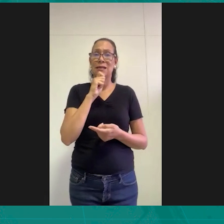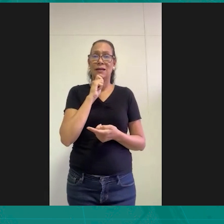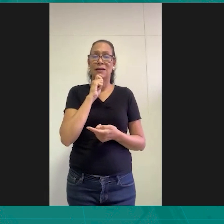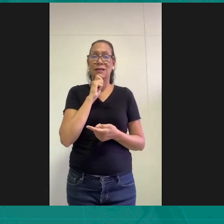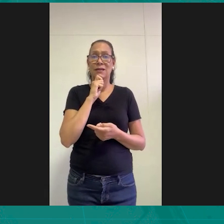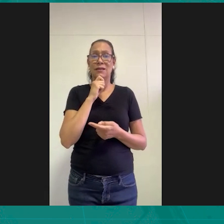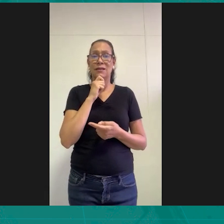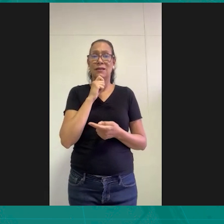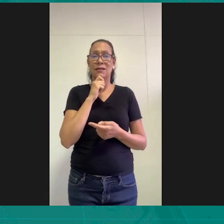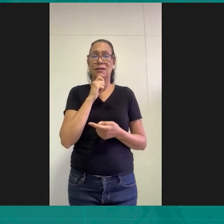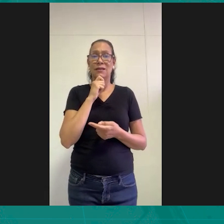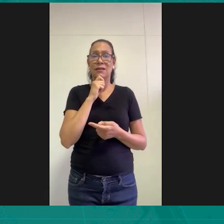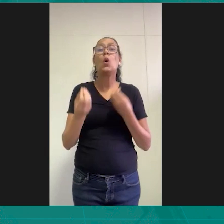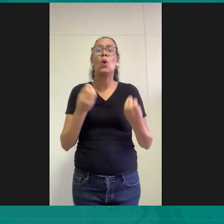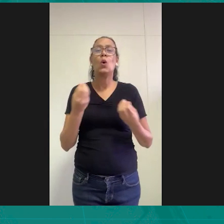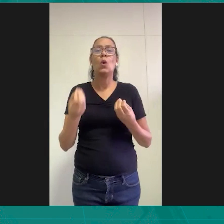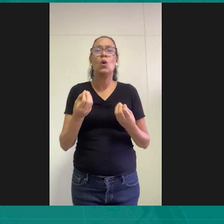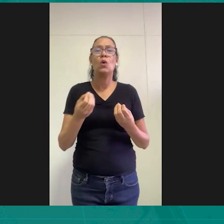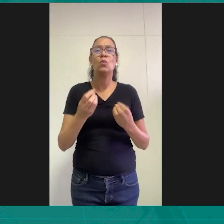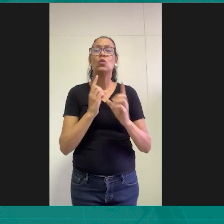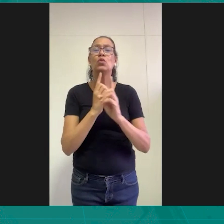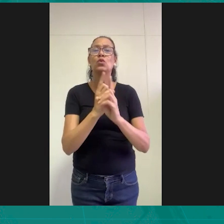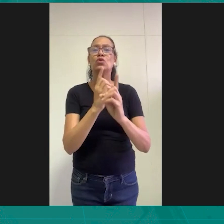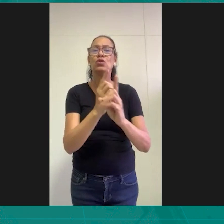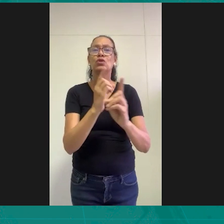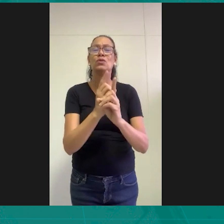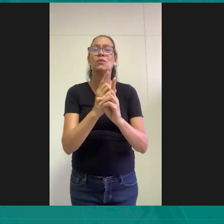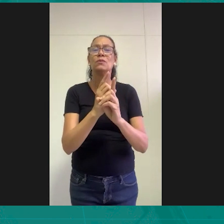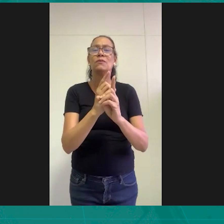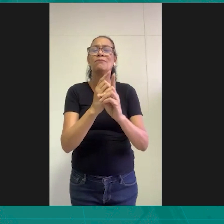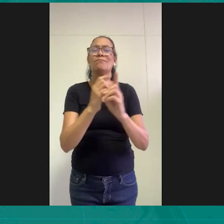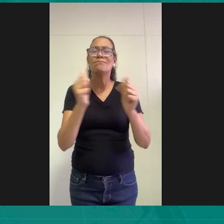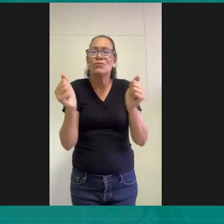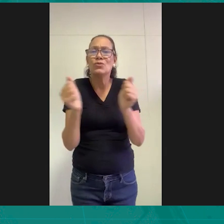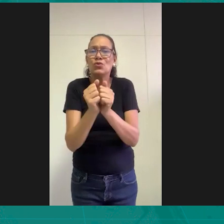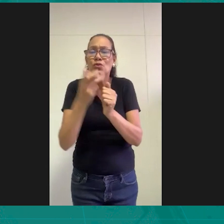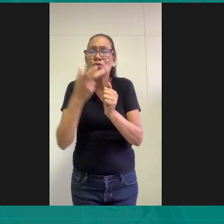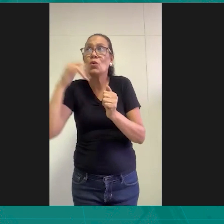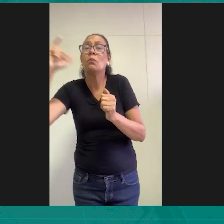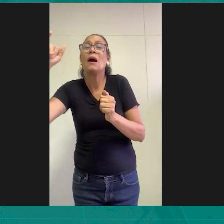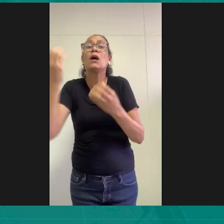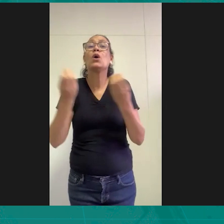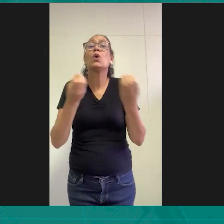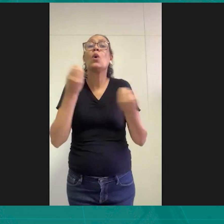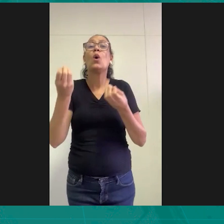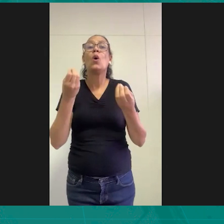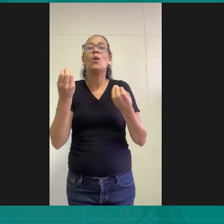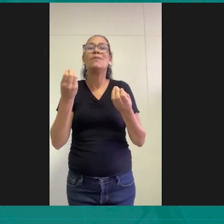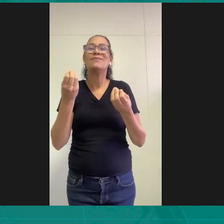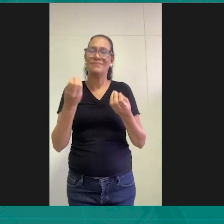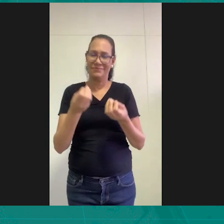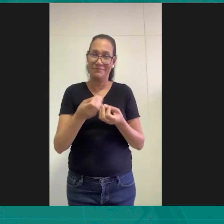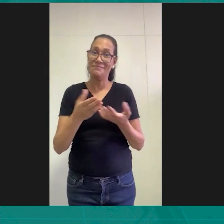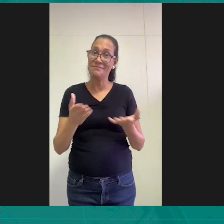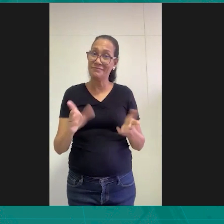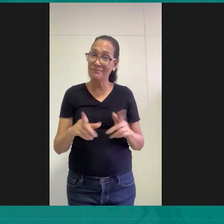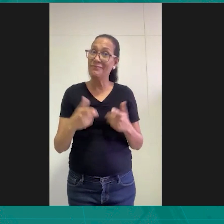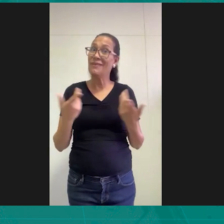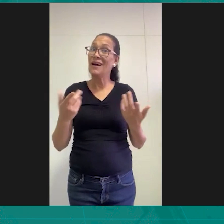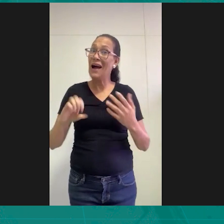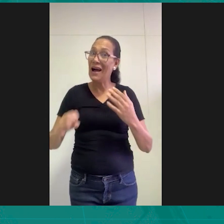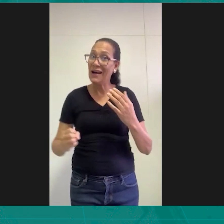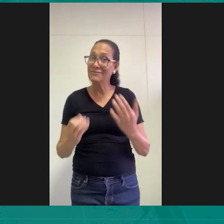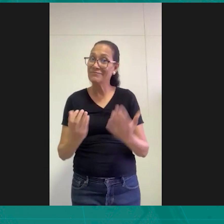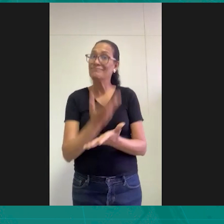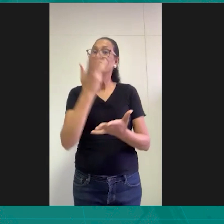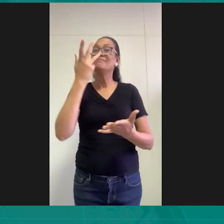discípulos para estarem no Pai, para onde ele estava. Mas agora surge a oportunidade para ele levar os